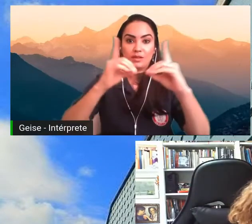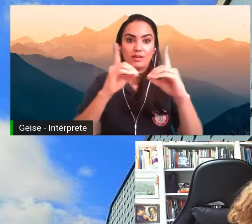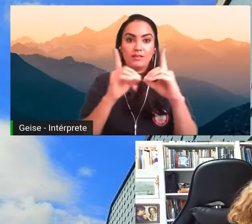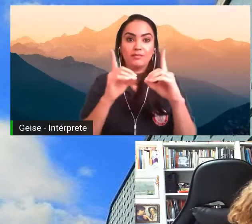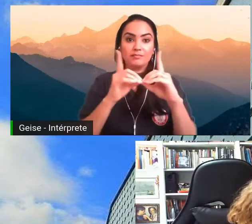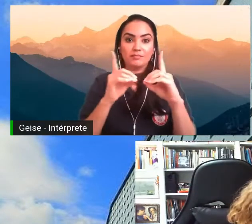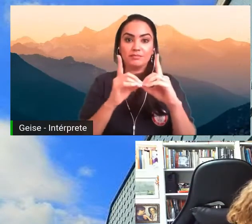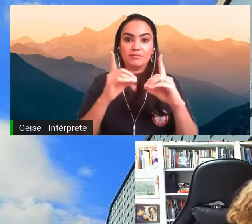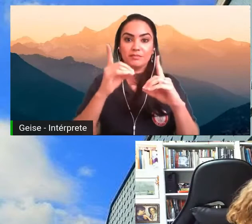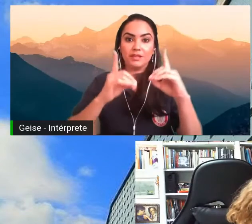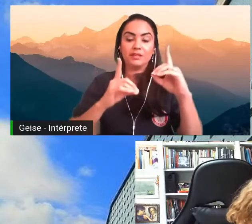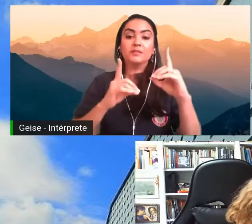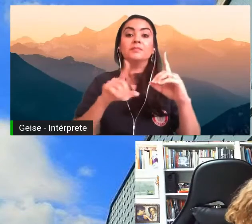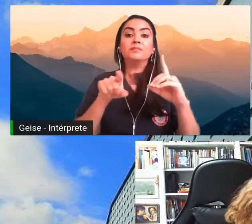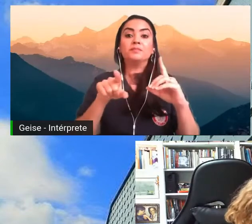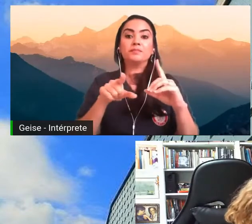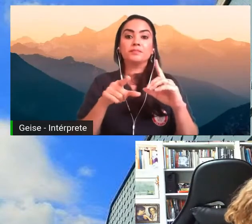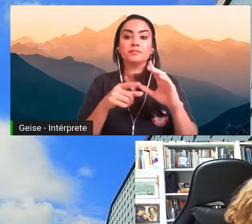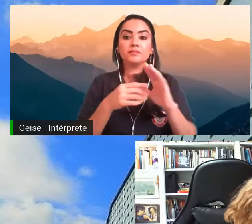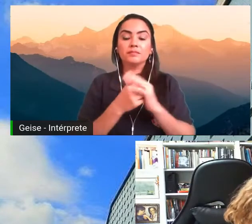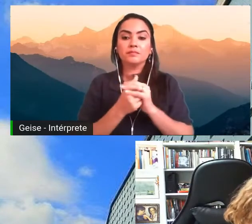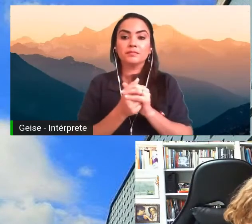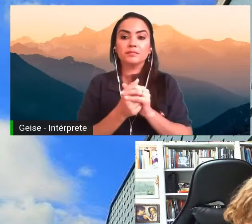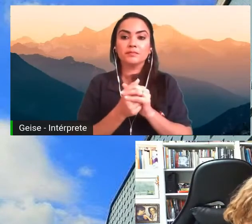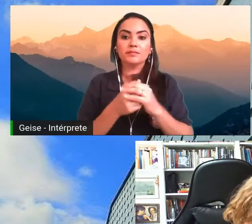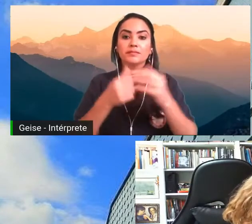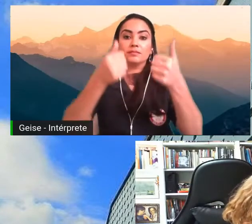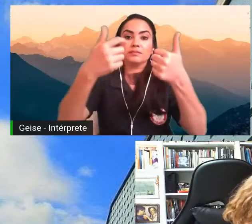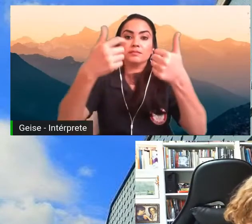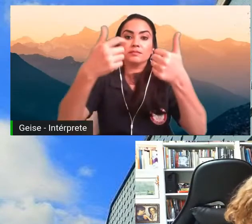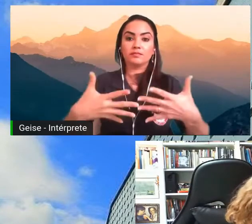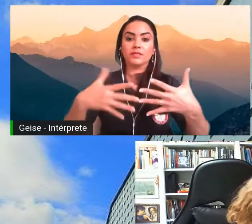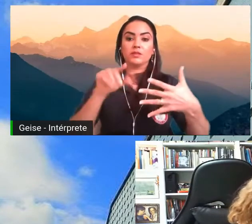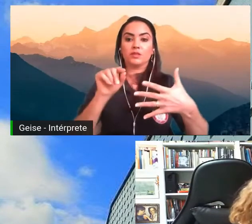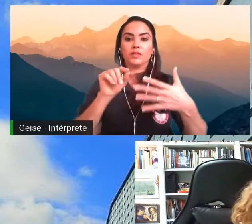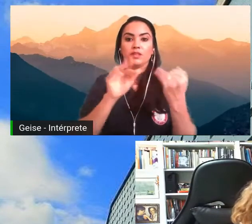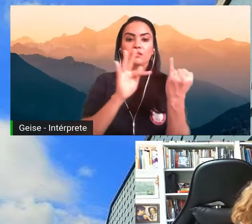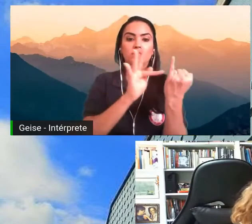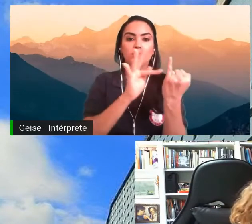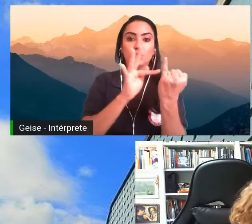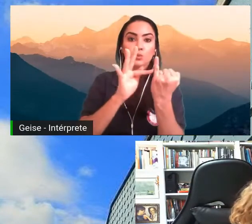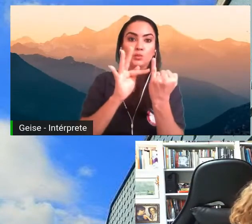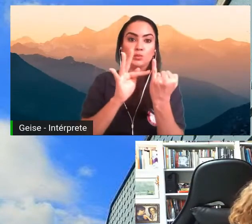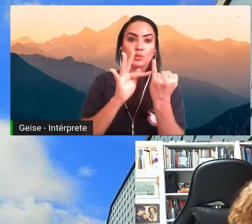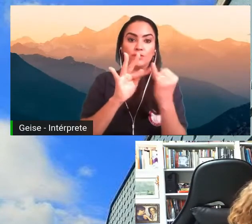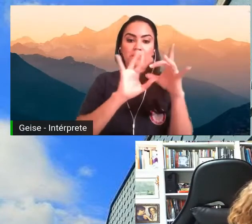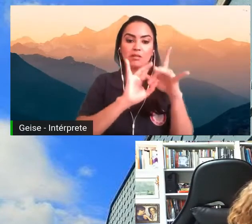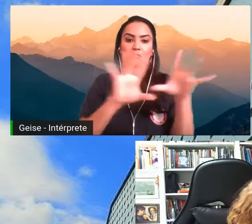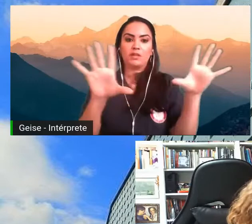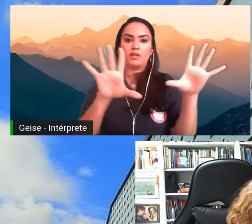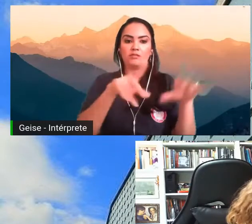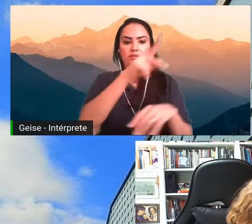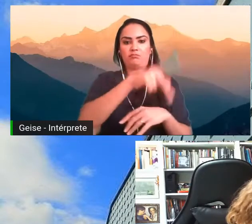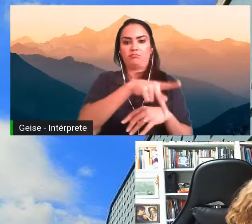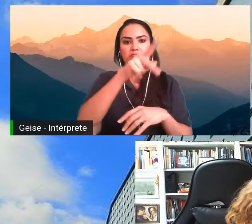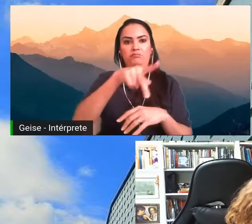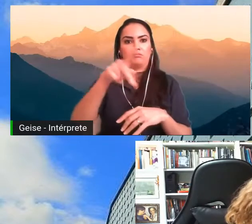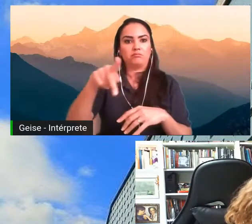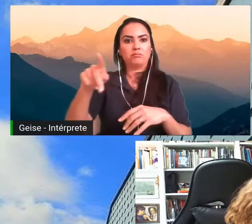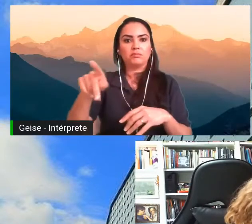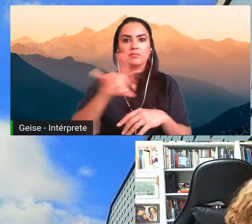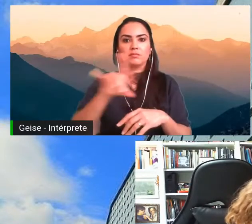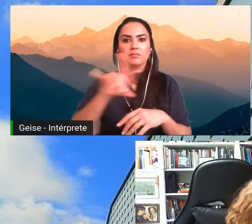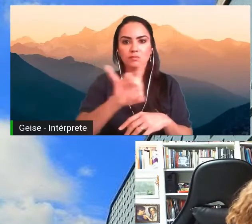que a senhora falou dessa autonomia institucional, né? Me parece que a Constituição Federal resguarda a questão dos